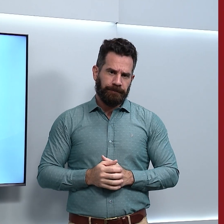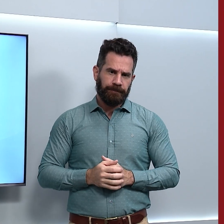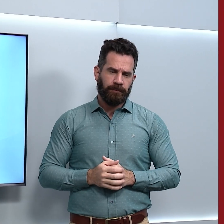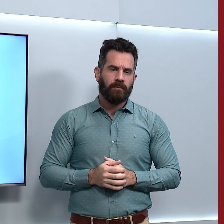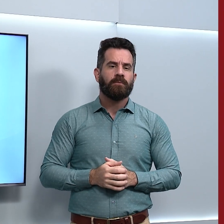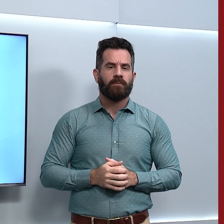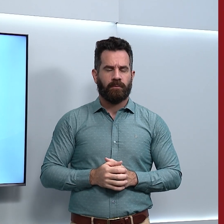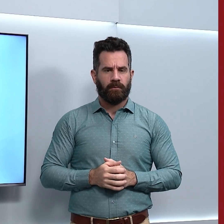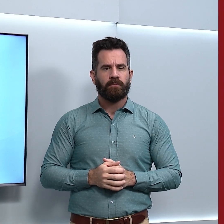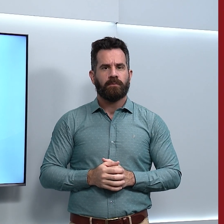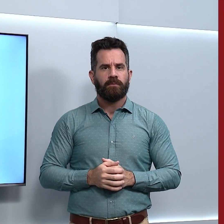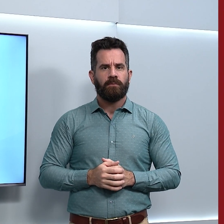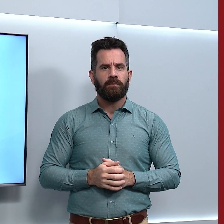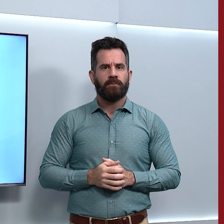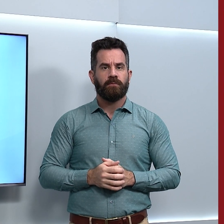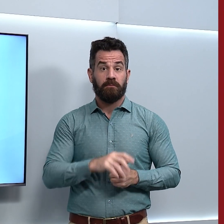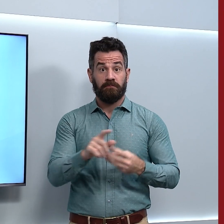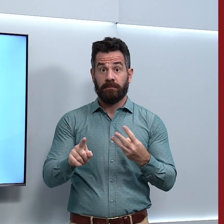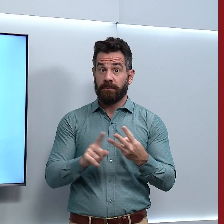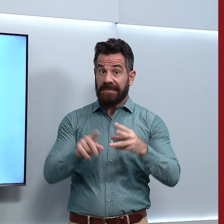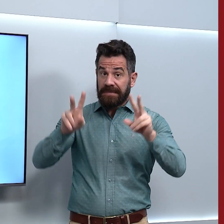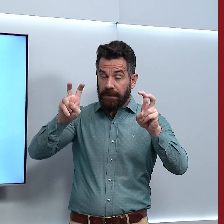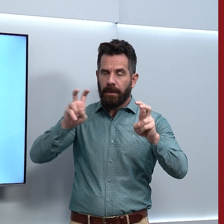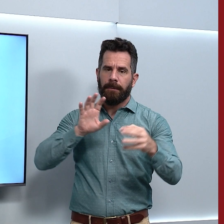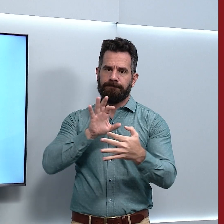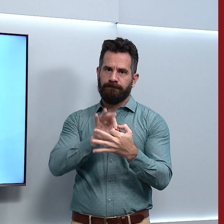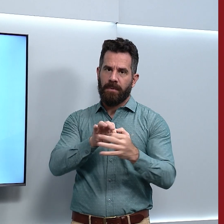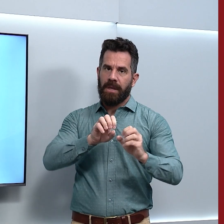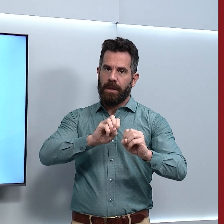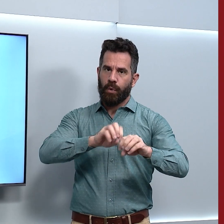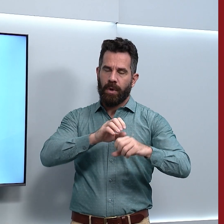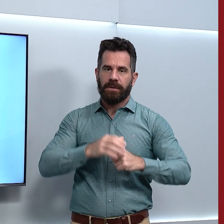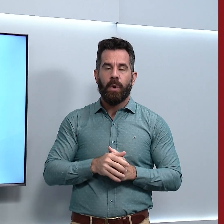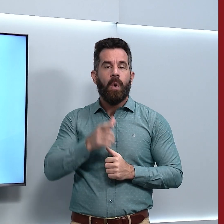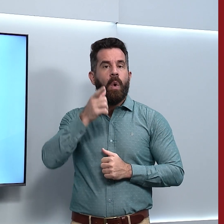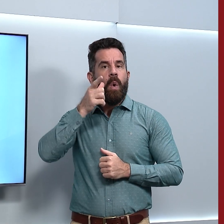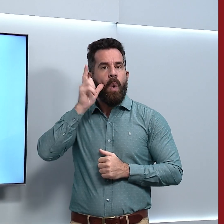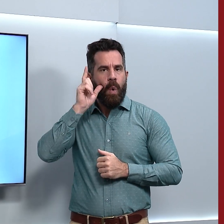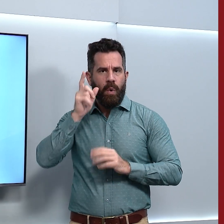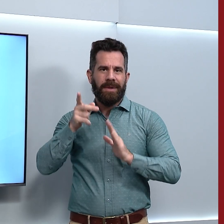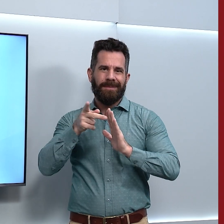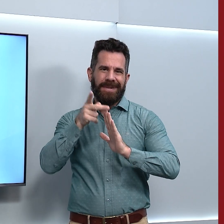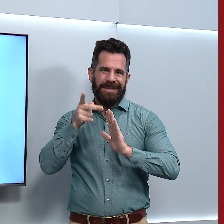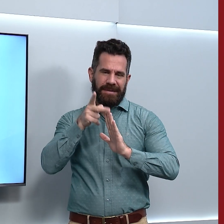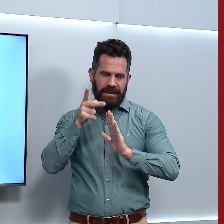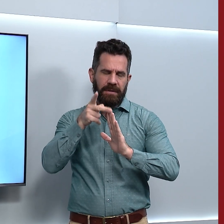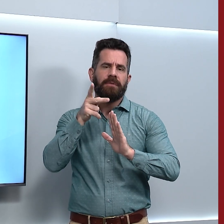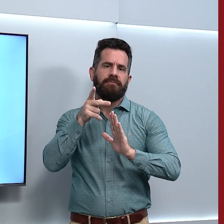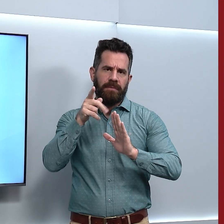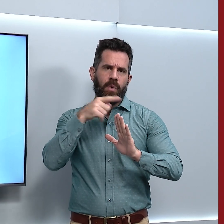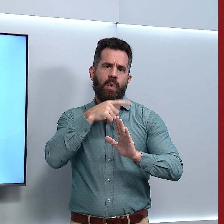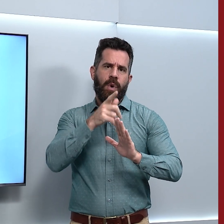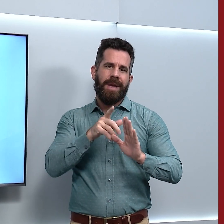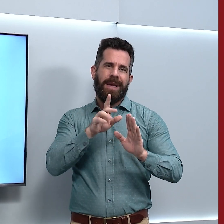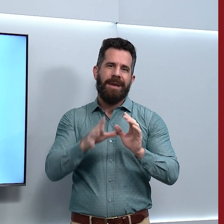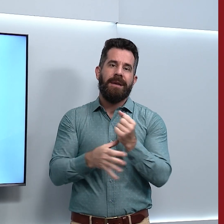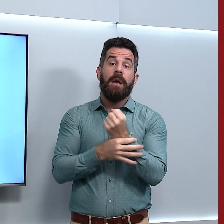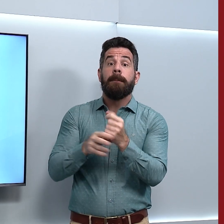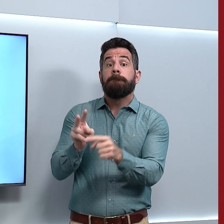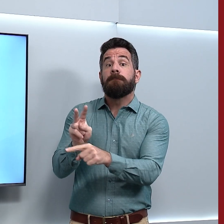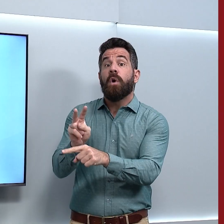E ainda sobre educação, ontem o presidente Lula assinou uma medida provisória que atualiza o piso